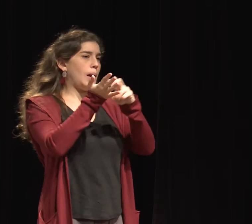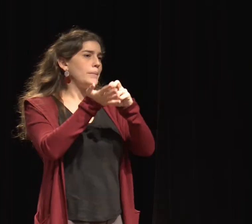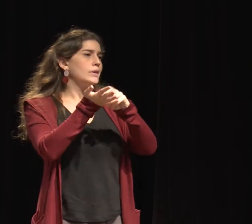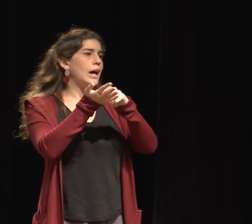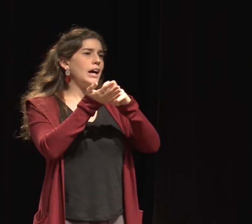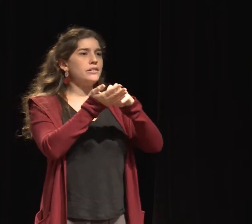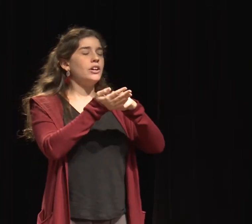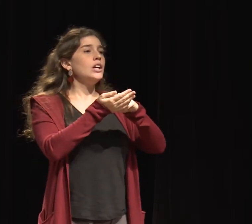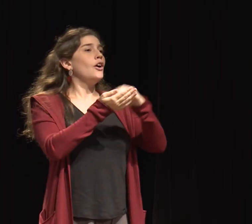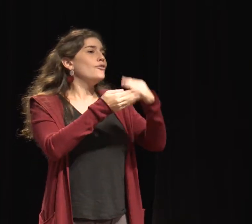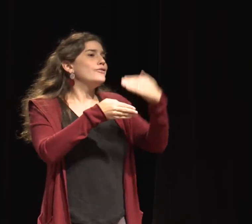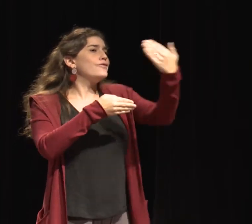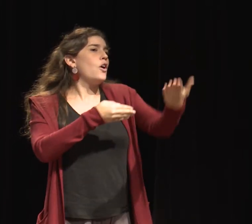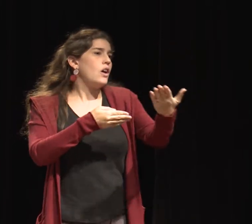O vocabulário,